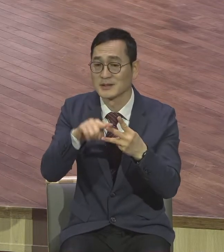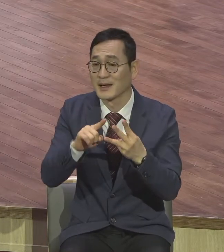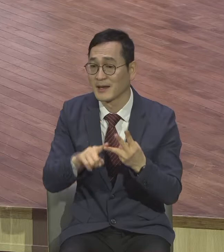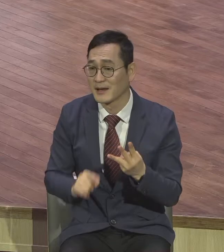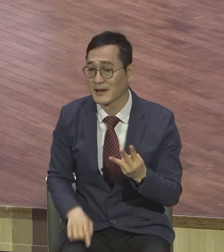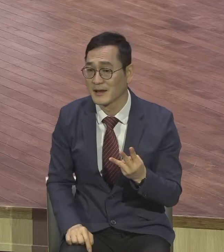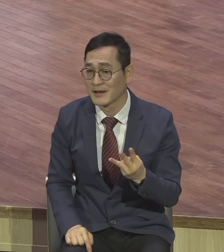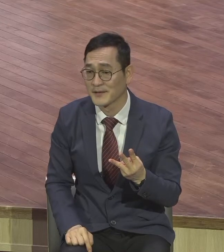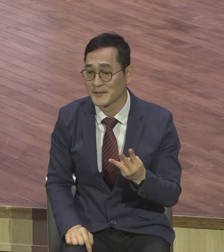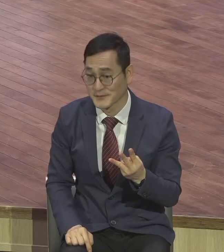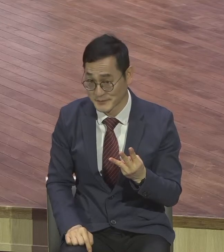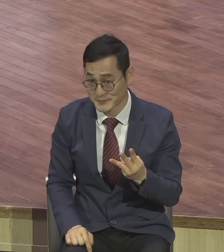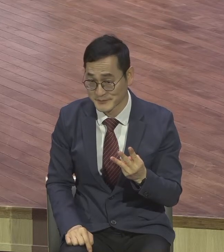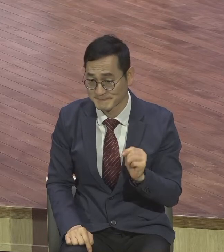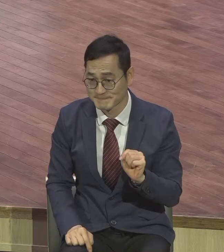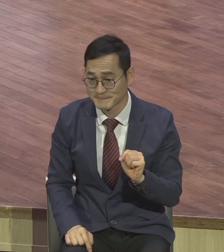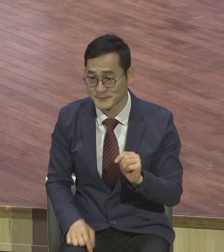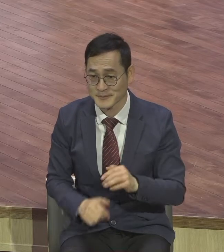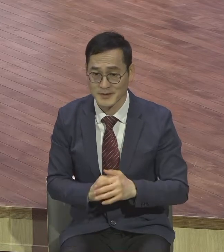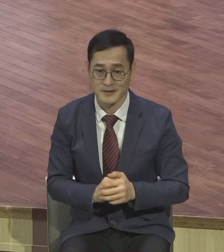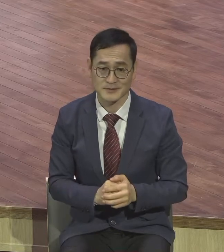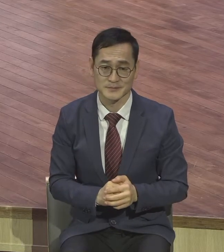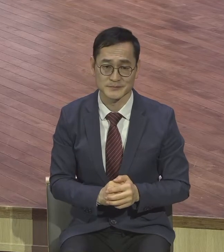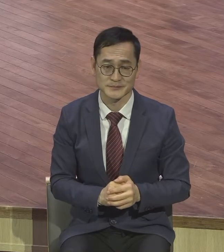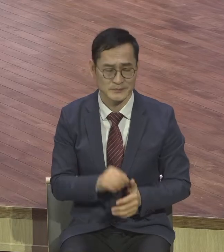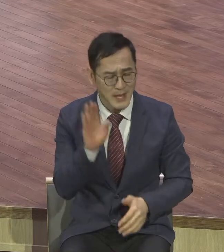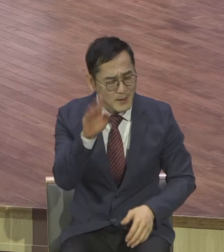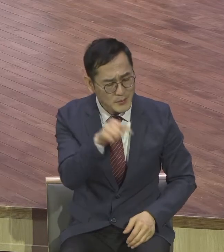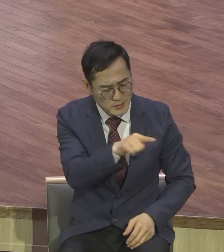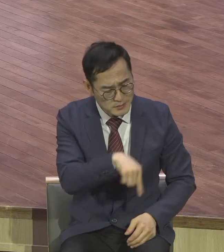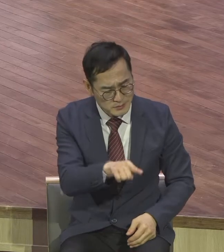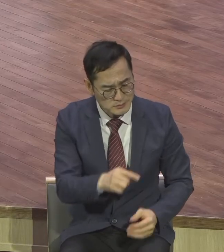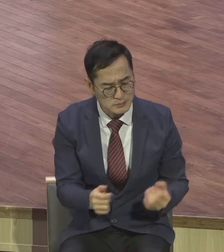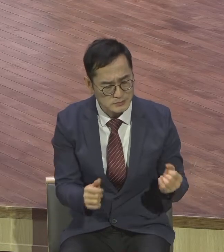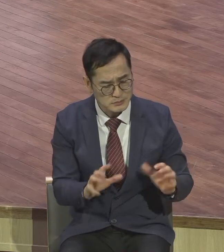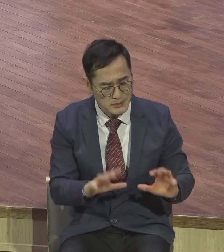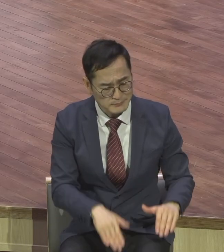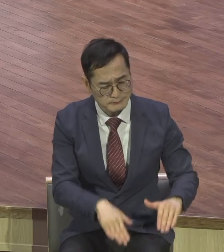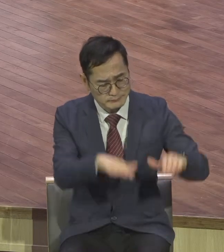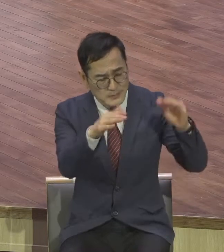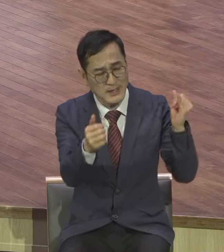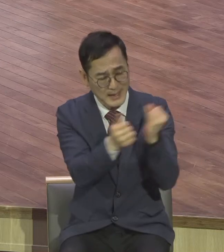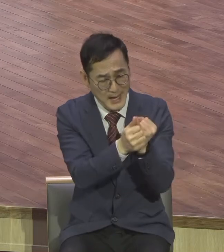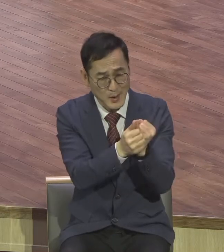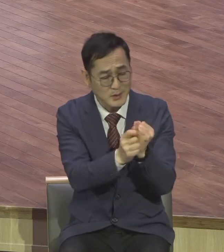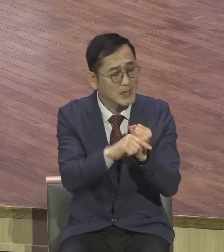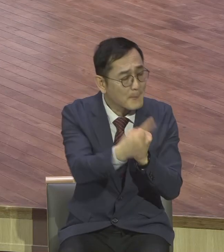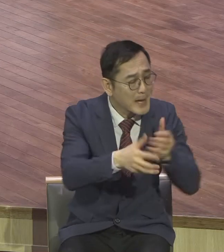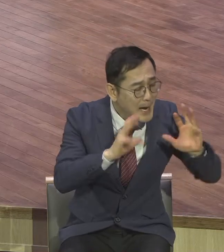후대 든다 그 아이들이 또 결혼해서 자녀 나오면 또 언약을 남길자